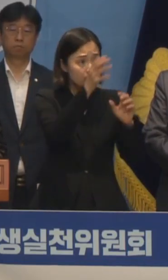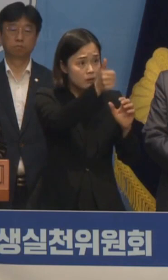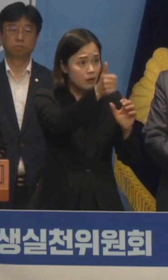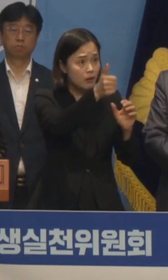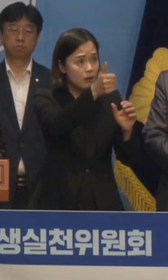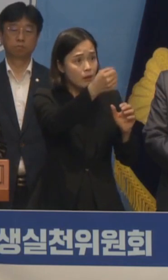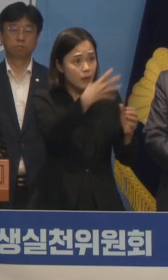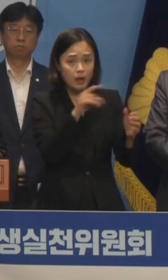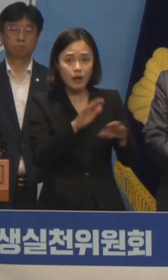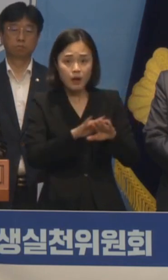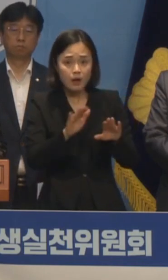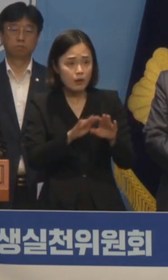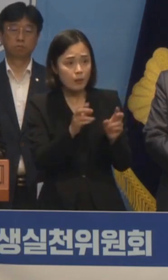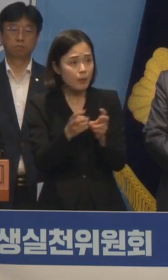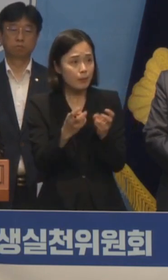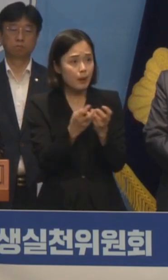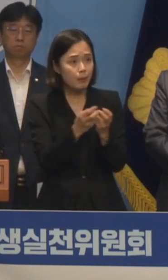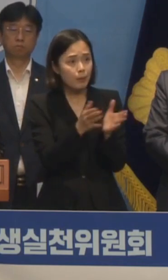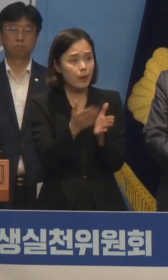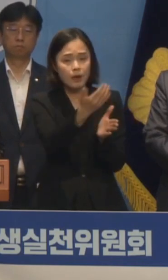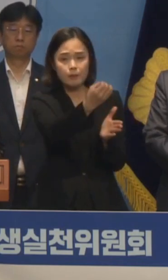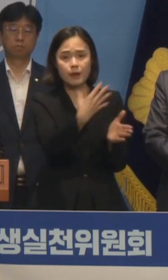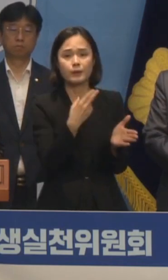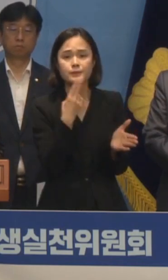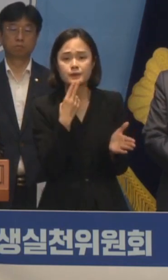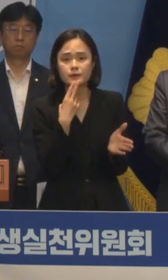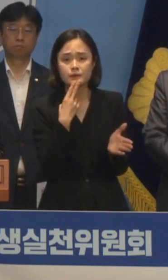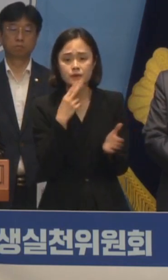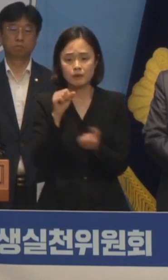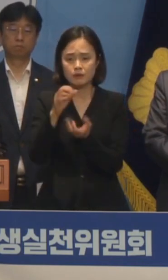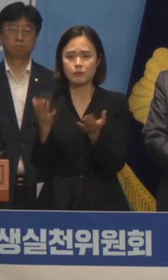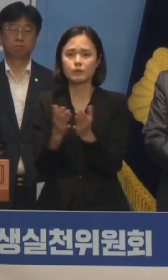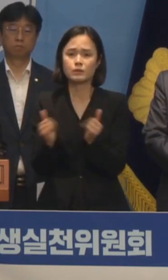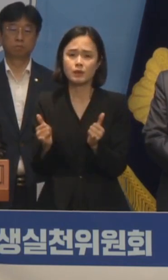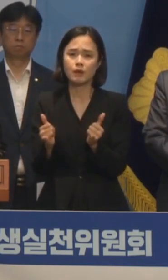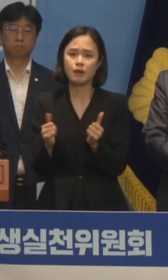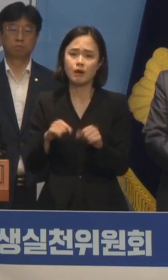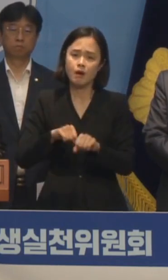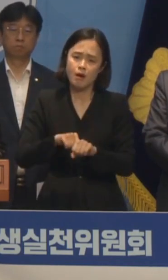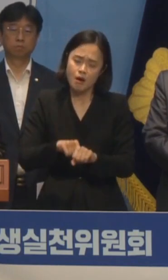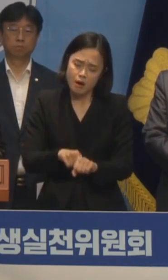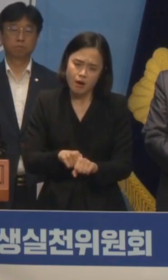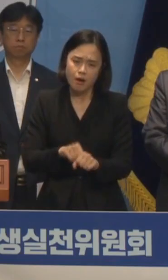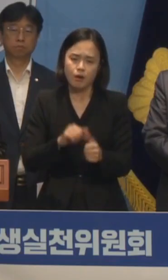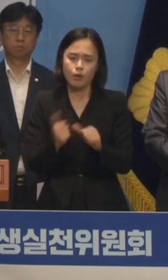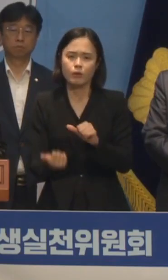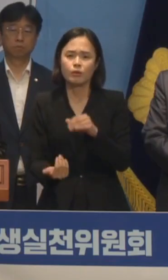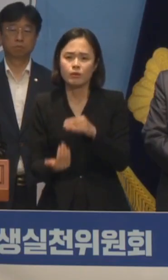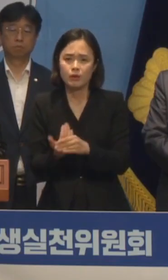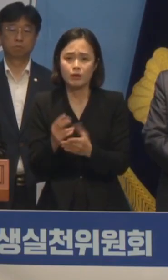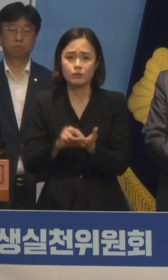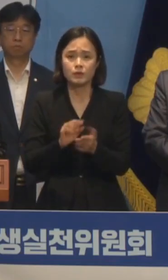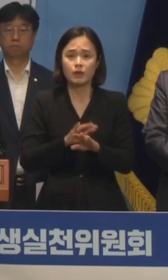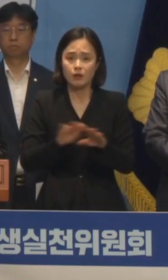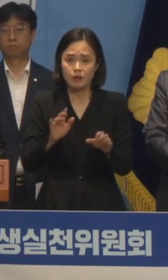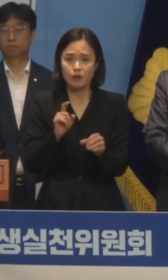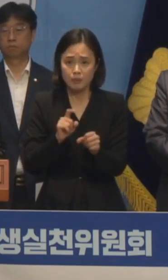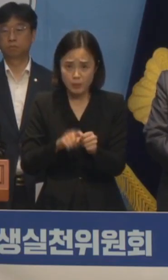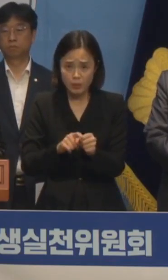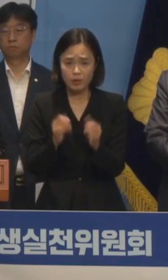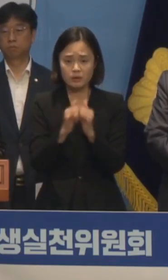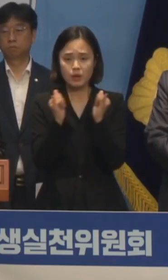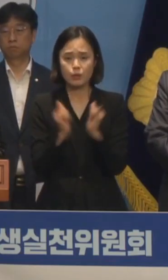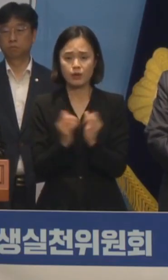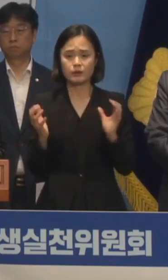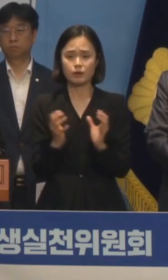얻어내지 못했습니다. 결국 이러한 택배 노동자들의 과로사 문제를 해결하기 위한 사회적 대화 문제에 대해서도